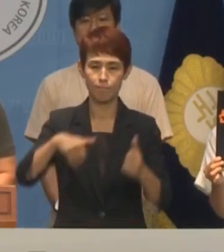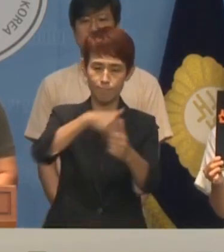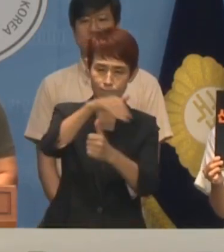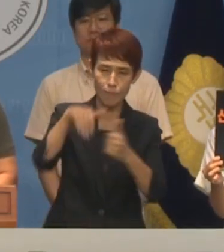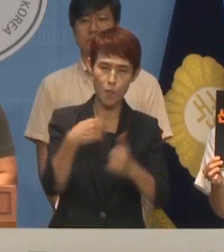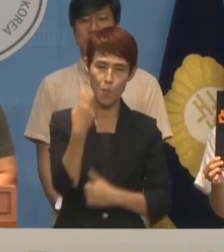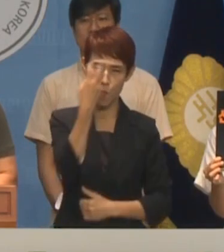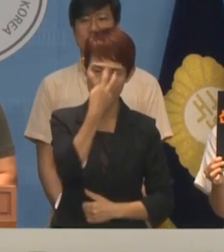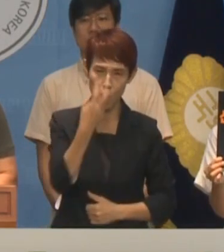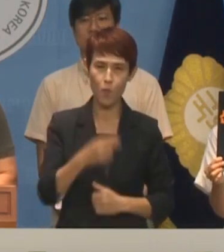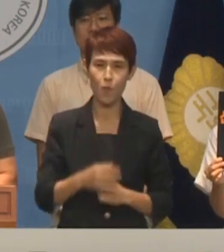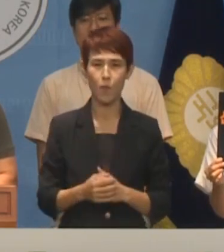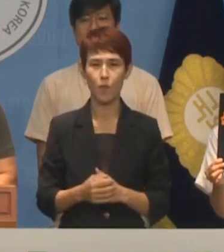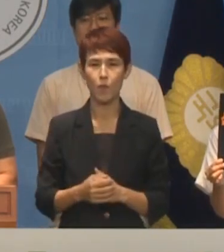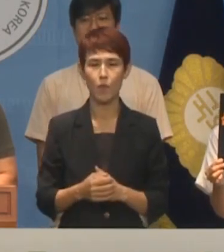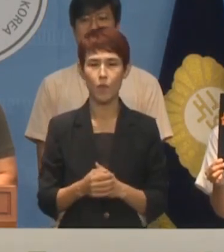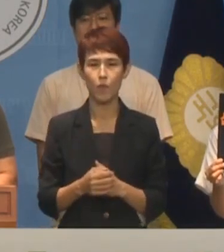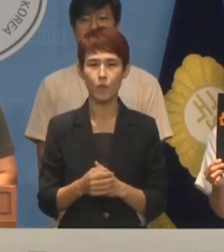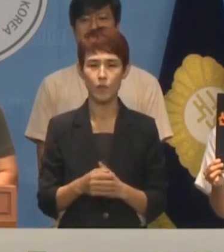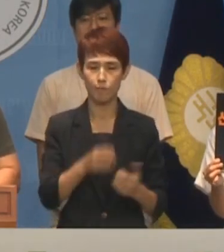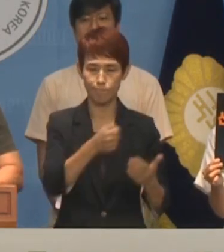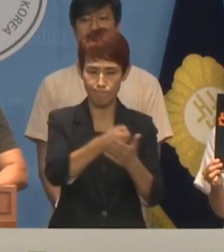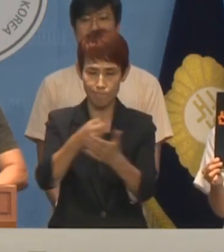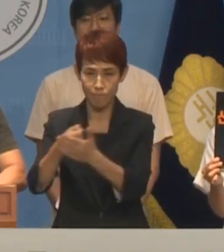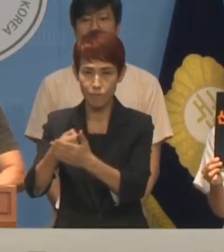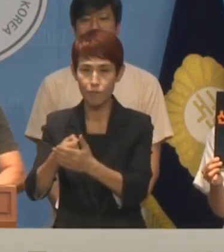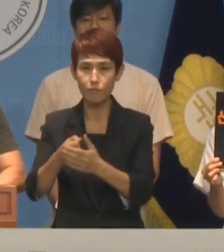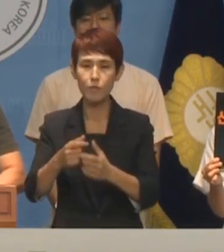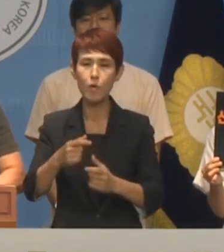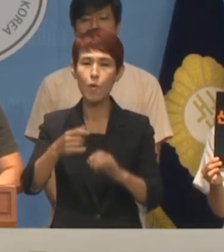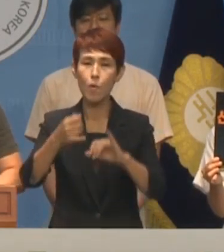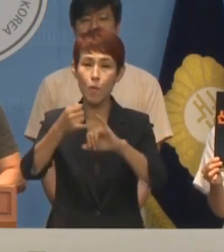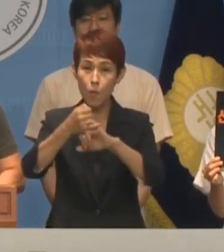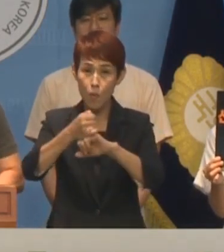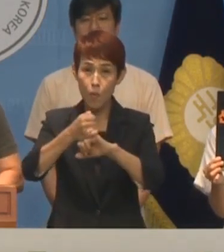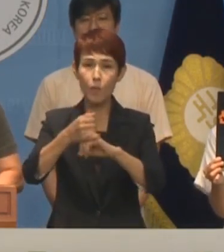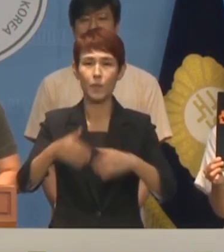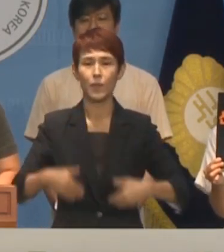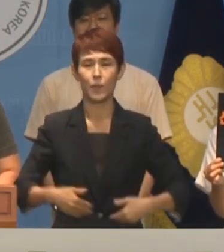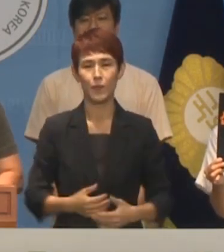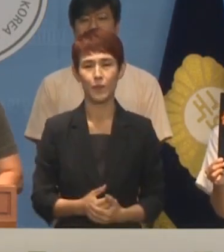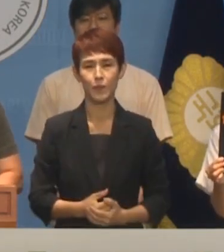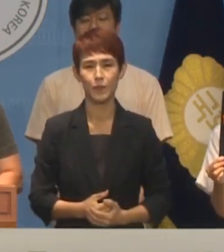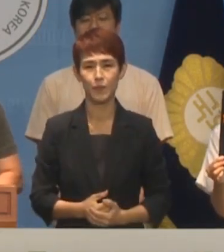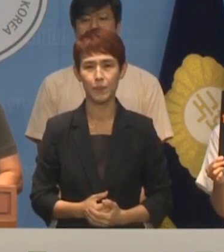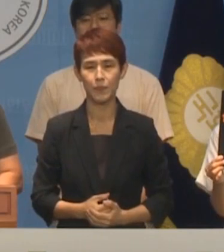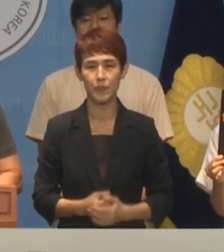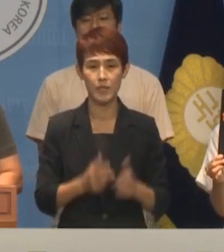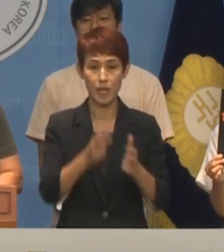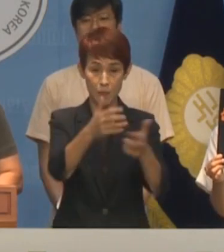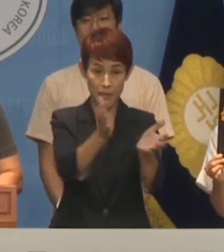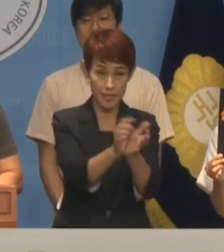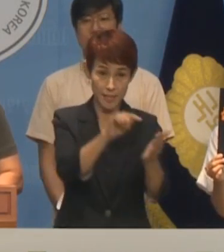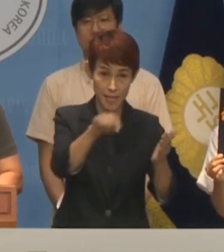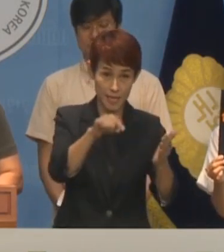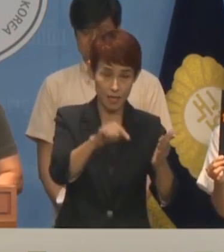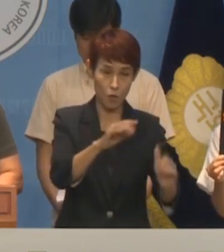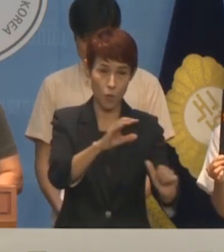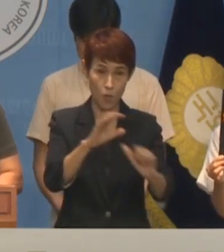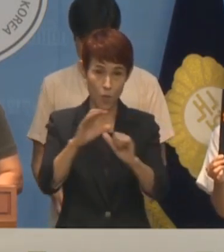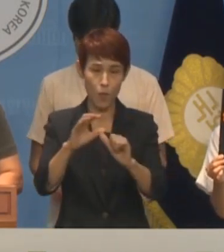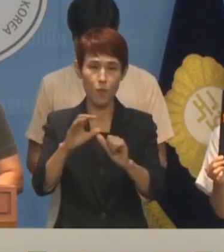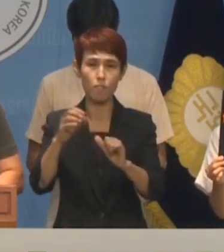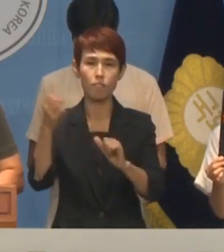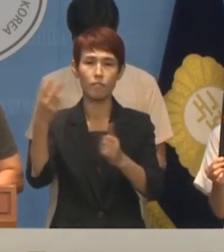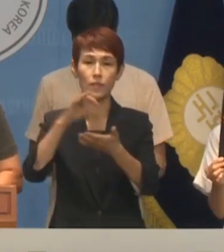조화, 민주적 의사결정을 통한 주민 수용성 확보가 필수적입니다. 이러한 관점에서 산업단지 부지를 활용한 재생에너지 확대